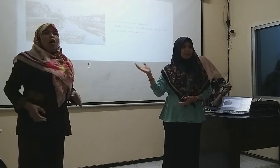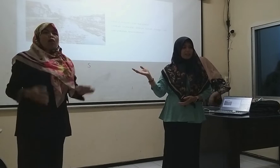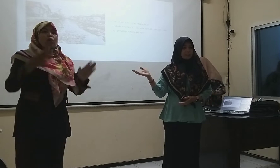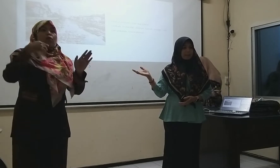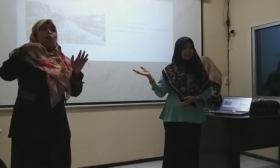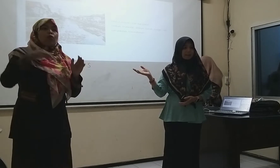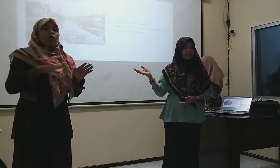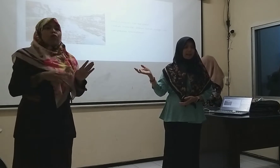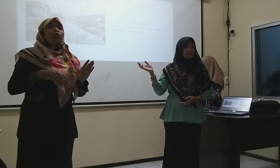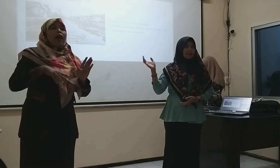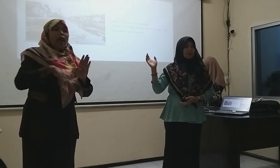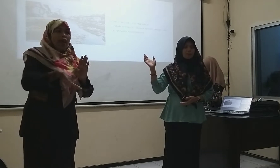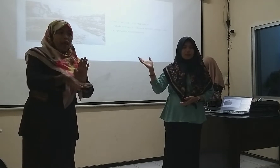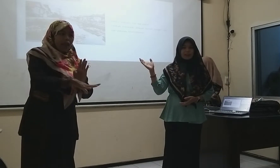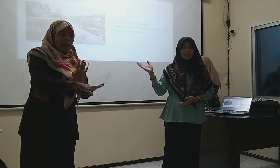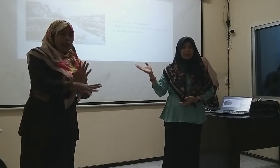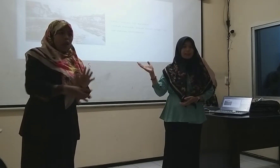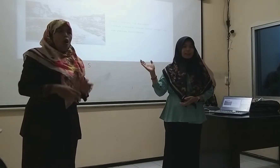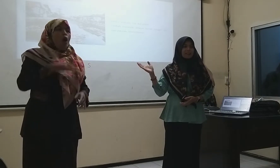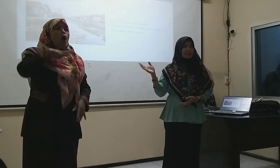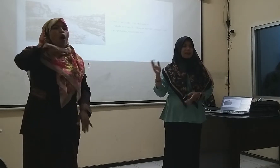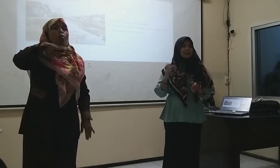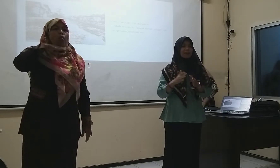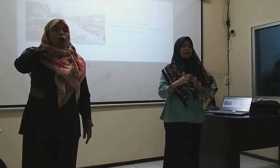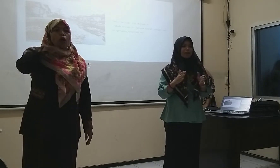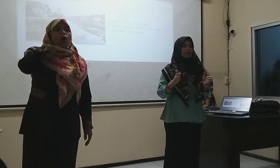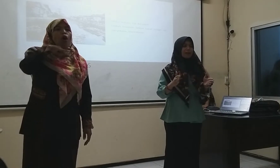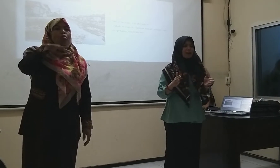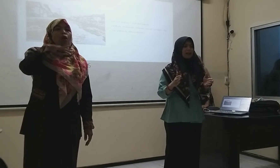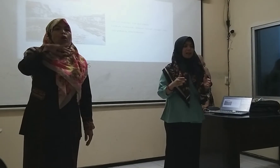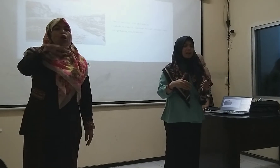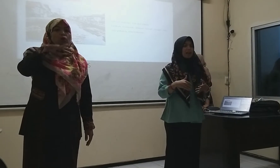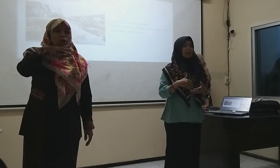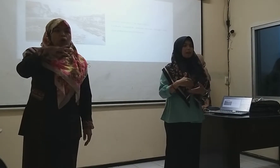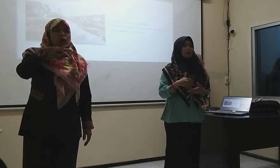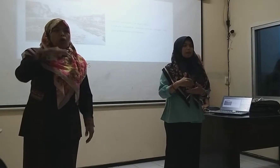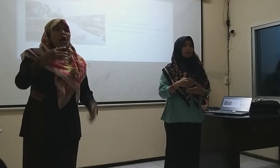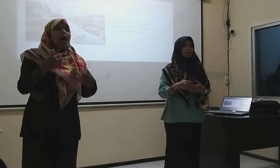sungai yang tercemar. Sungai ini terletak di